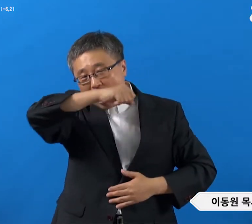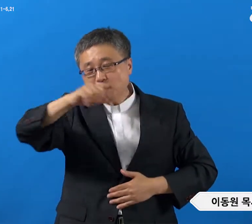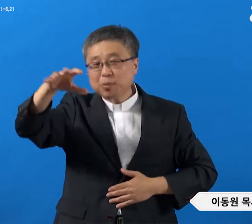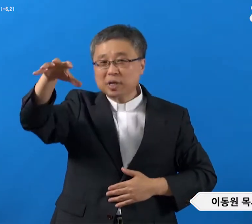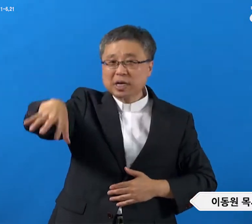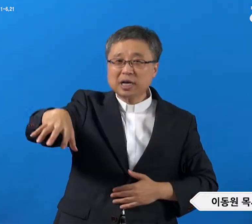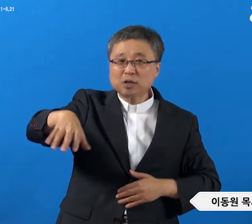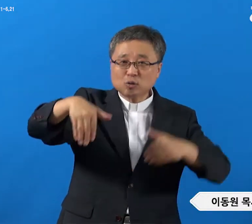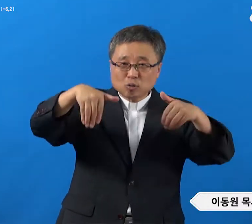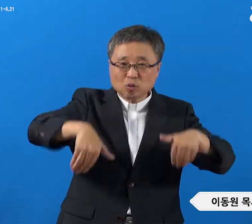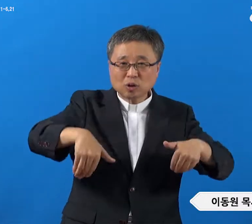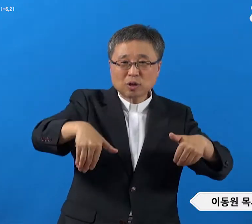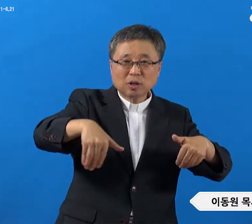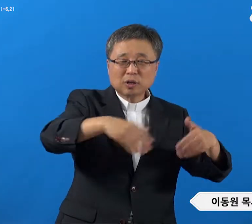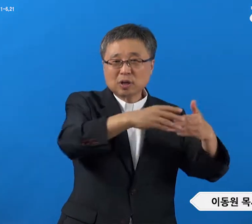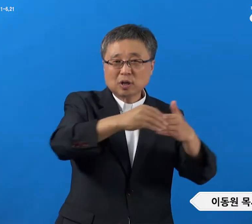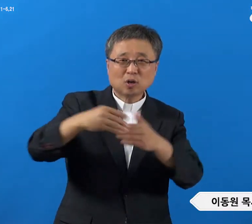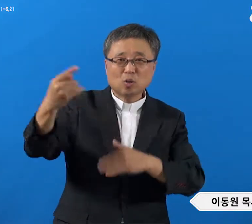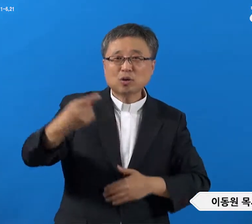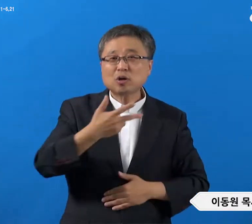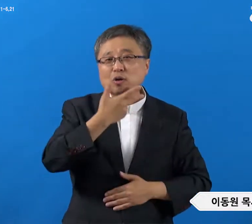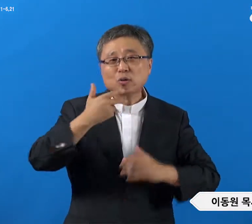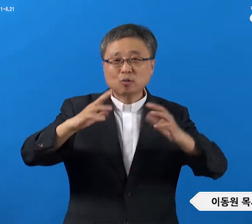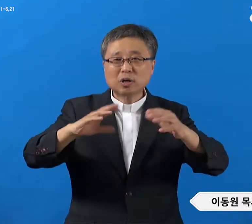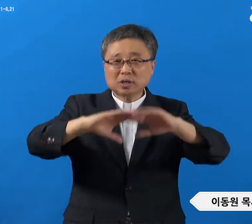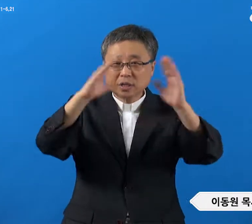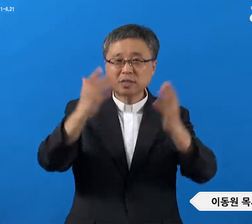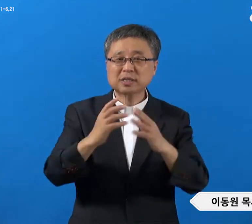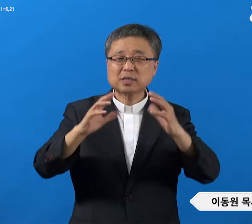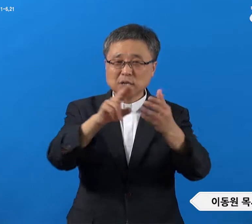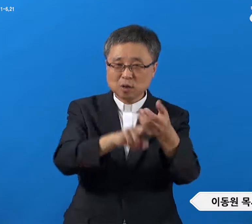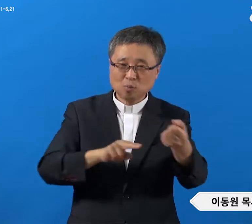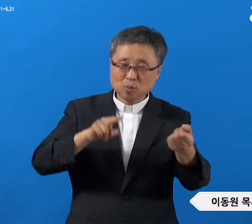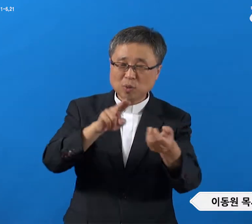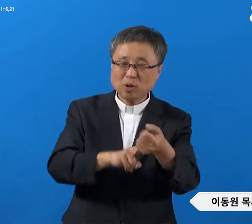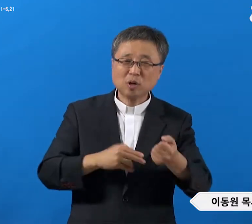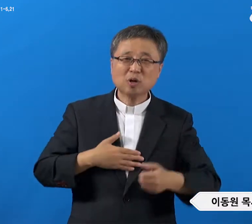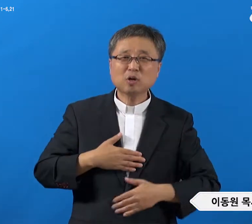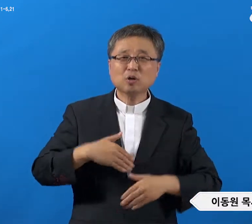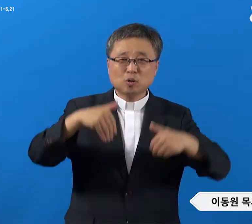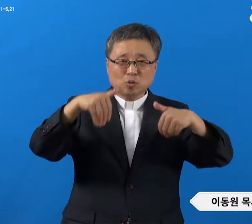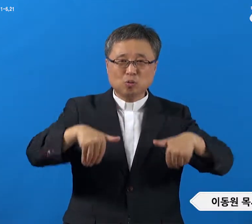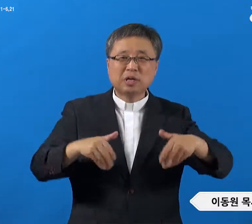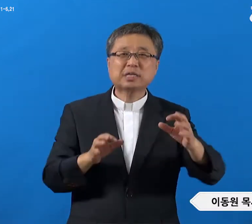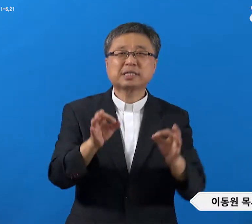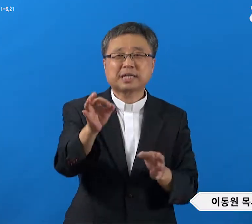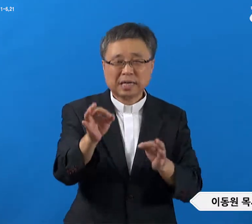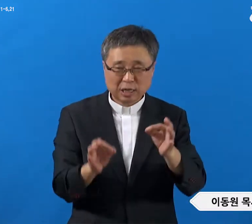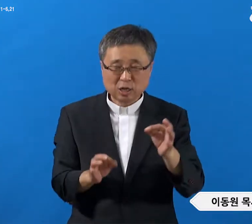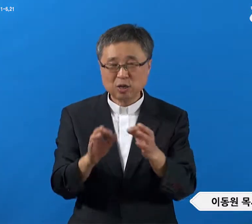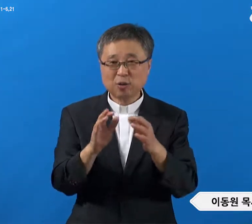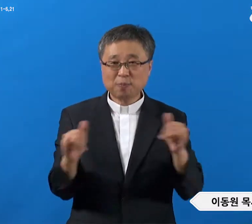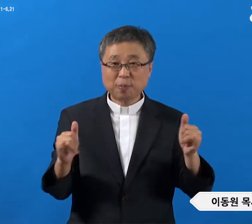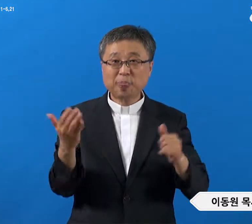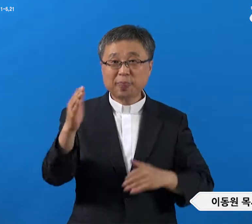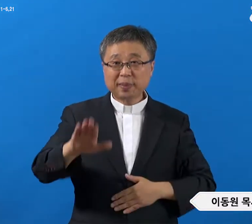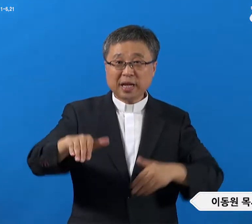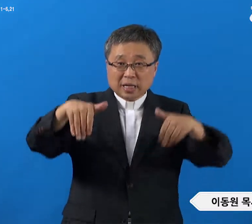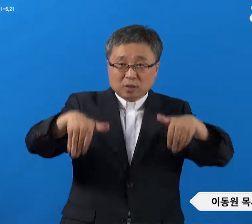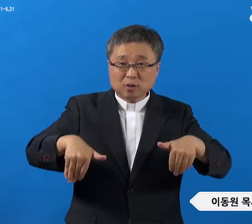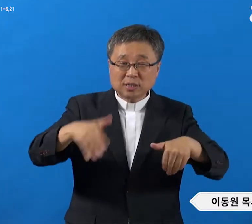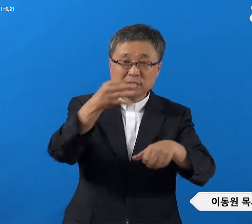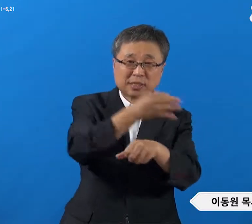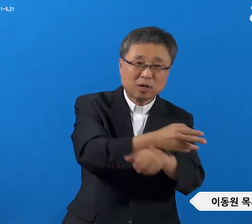노예들을 데리고 와서 영국과 전 세계에 팔고, 노예 상인이요. 네, 노예를 사고